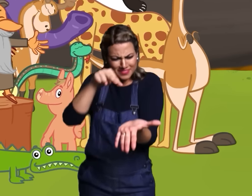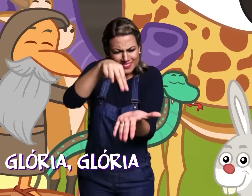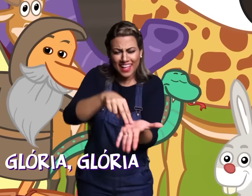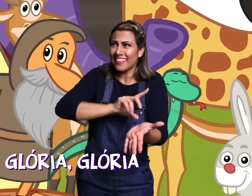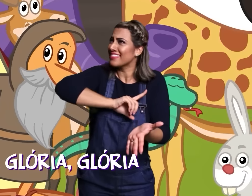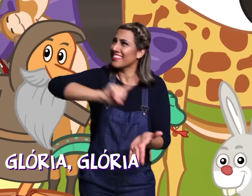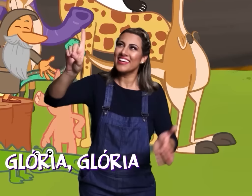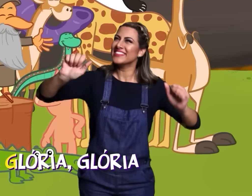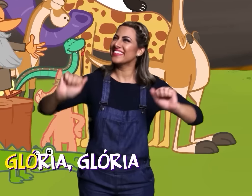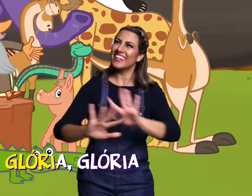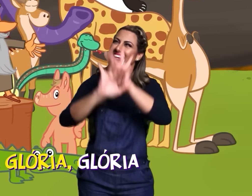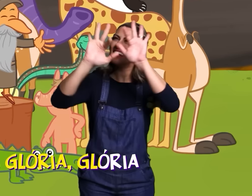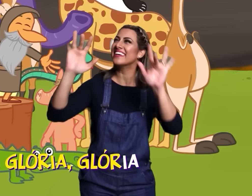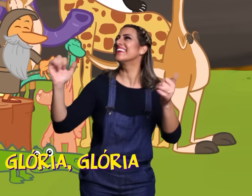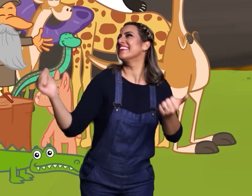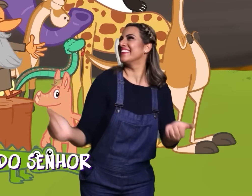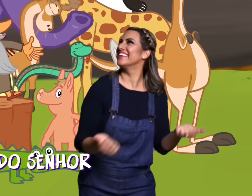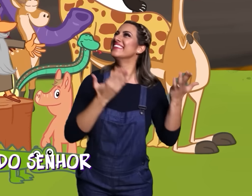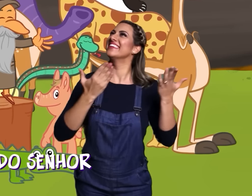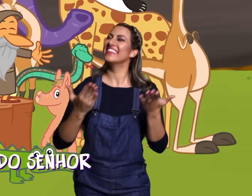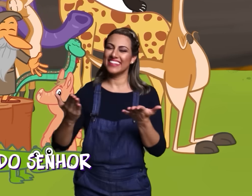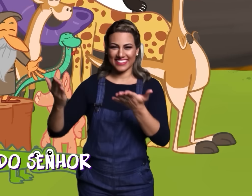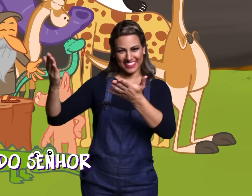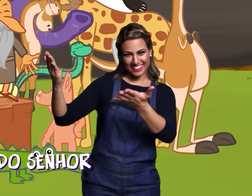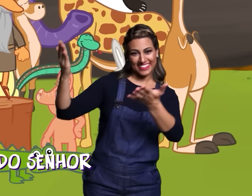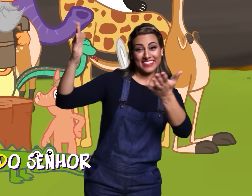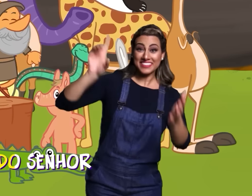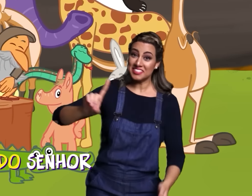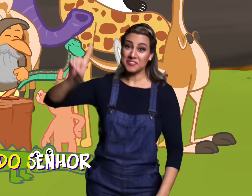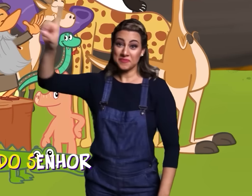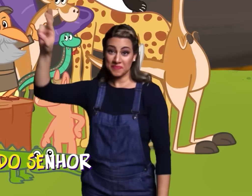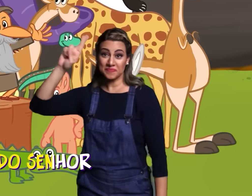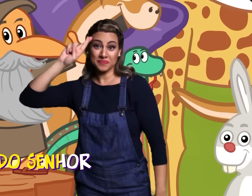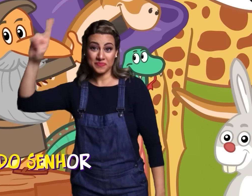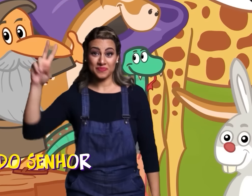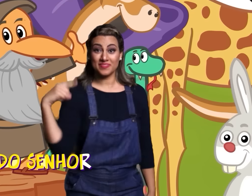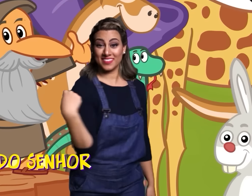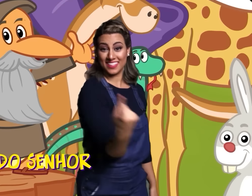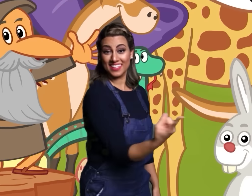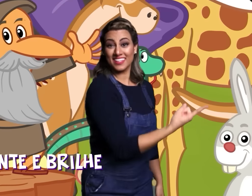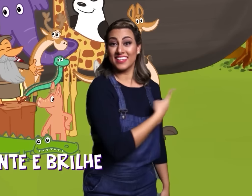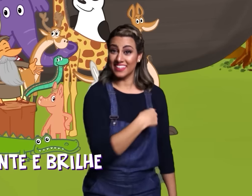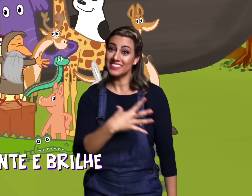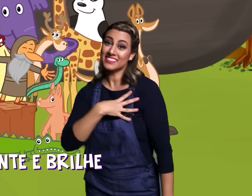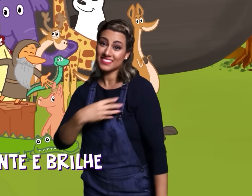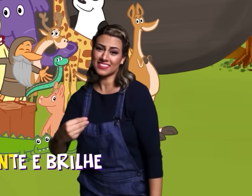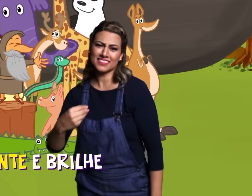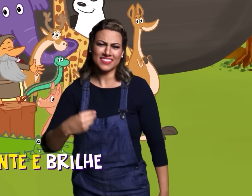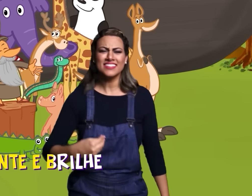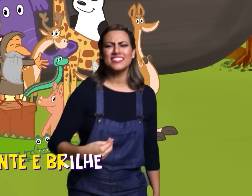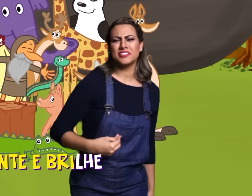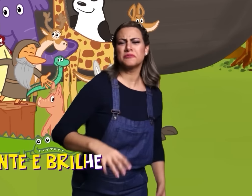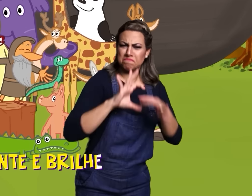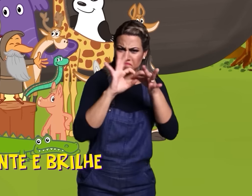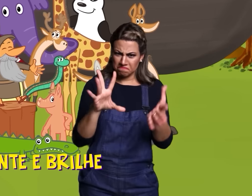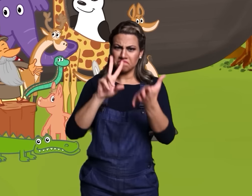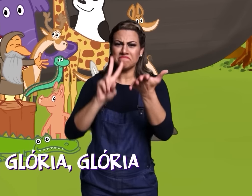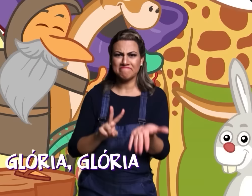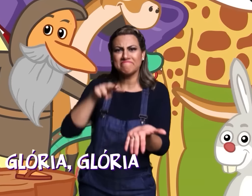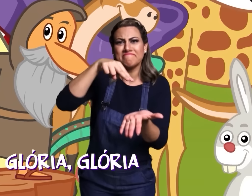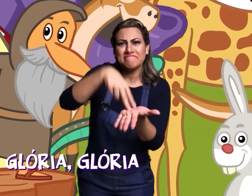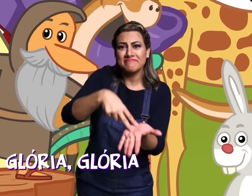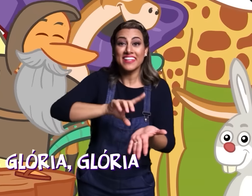brilhe, que a Deus dê a glória, glória, filhos do Senhor. Vá, levante e